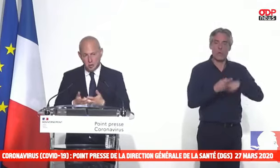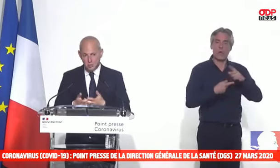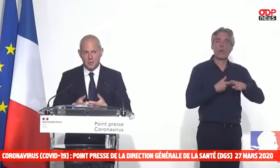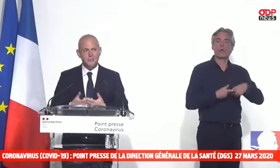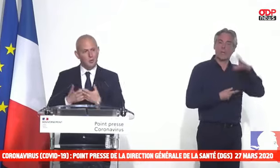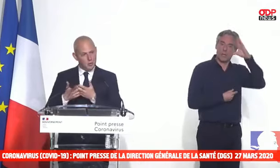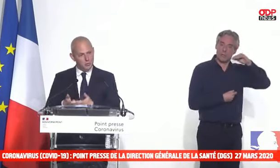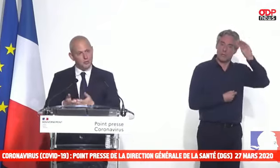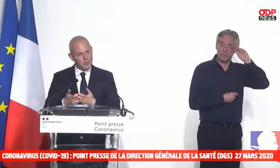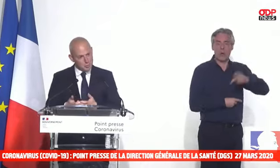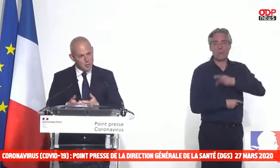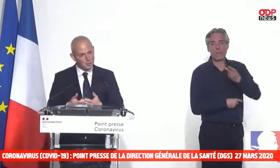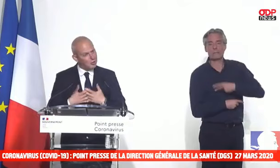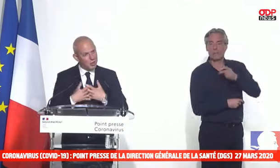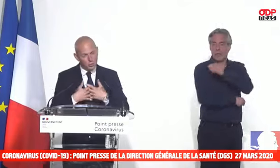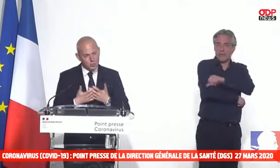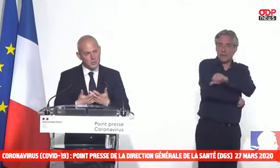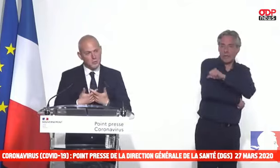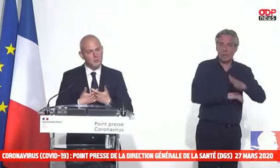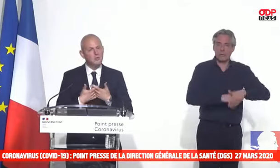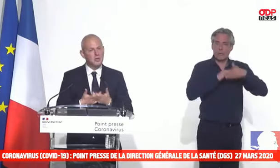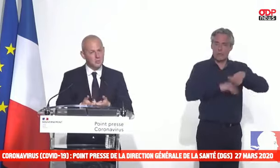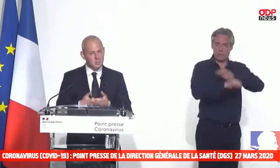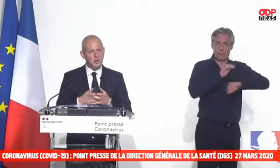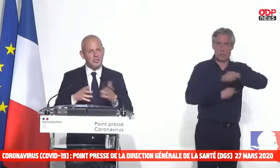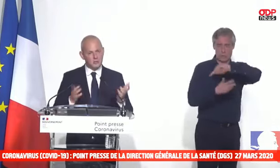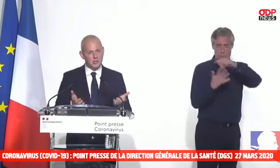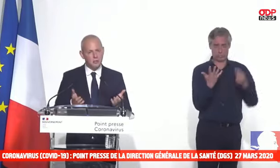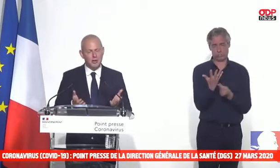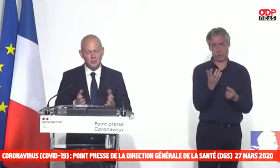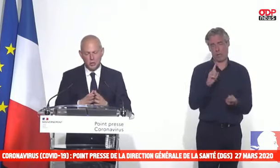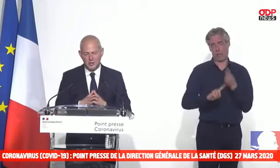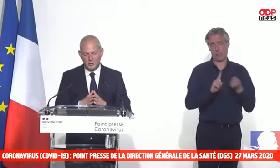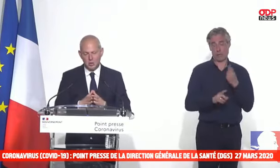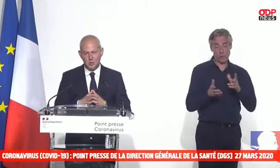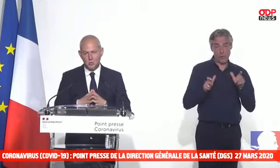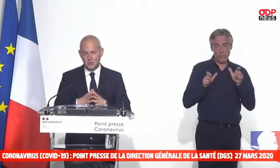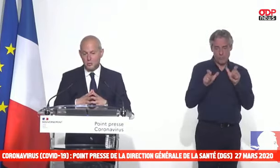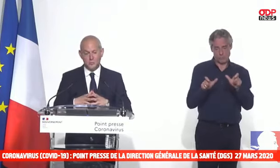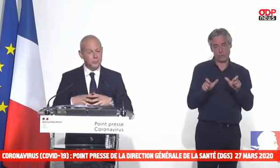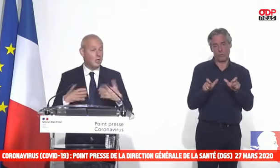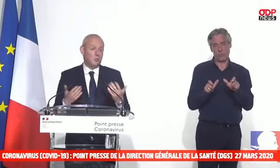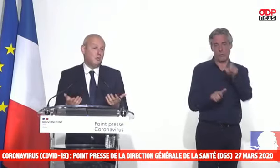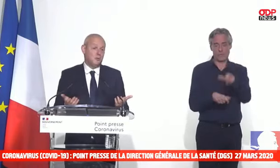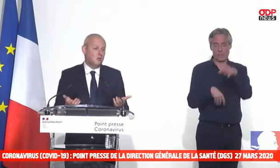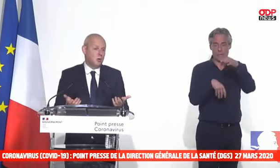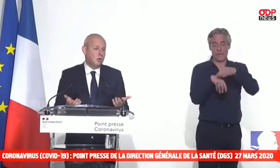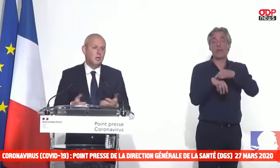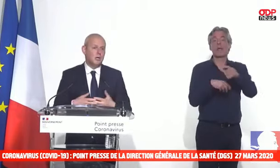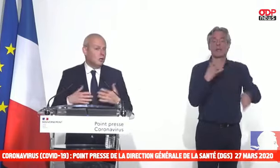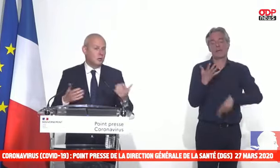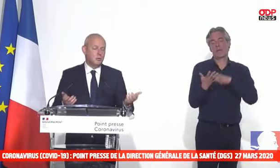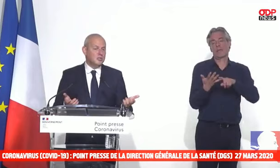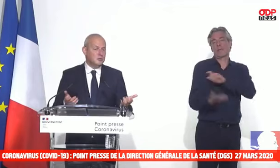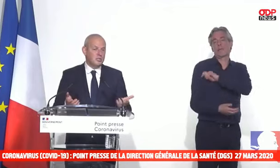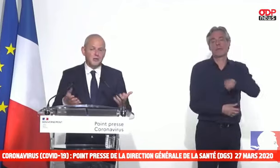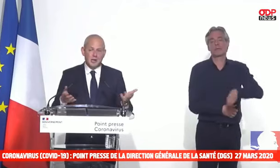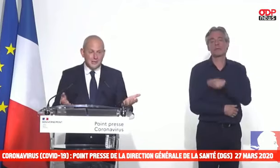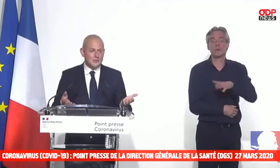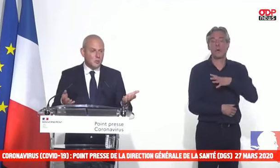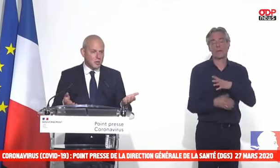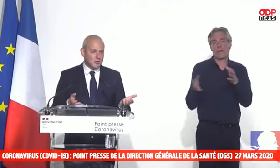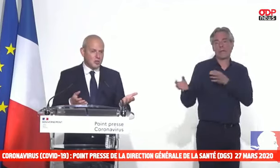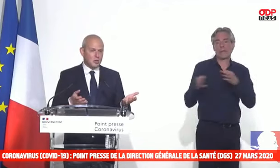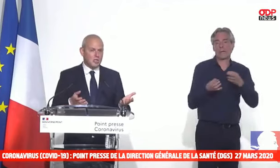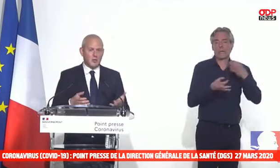d'une infirmière, on a besoin d'une aide-soignante. Toutes ces personnes sont absolument indispensables pour assurer la sécurité du patient. Et puis on a besoin du dispositif